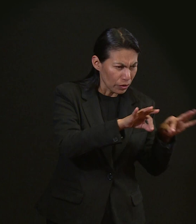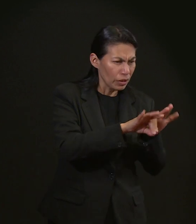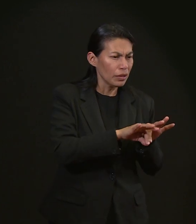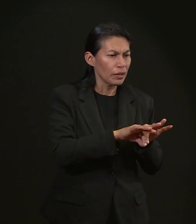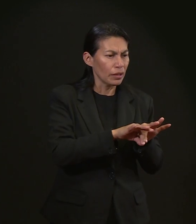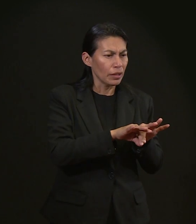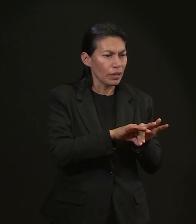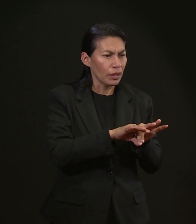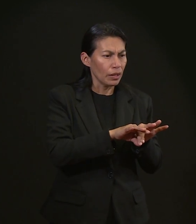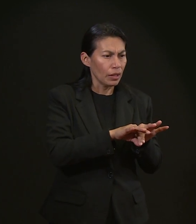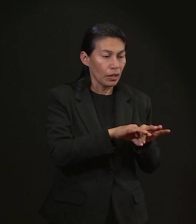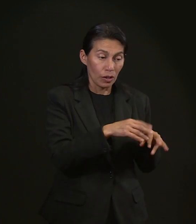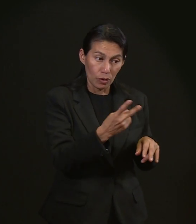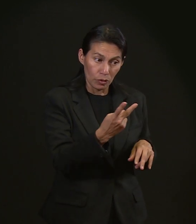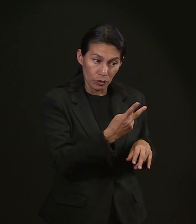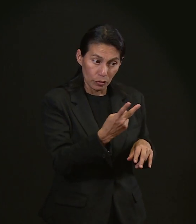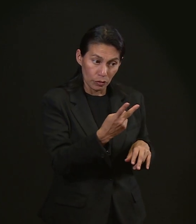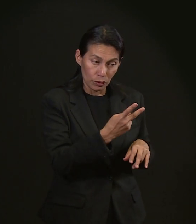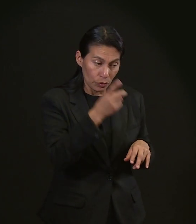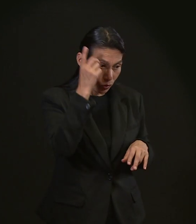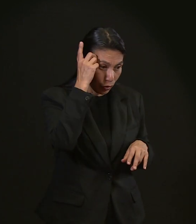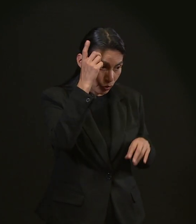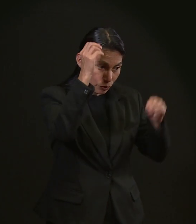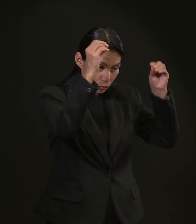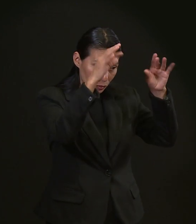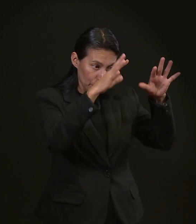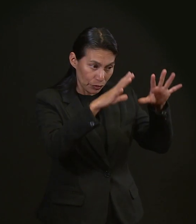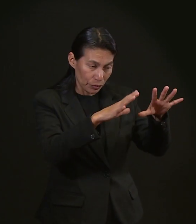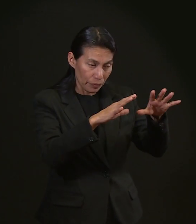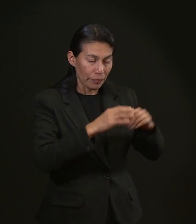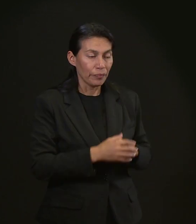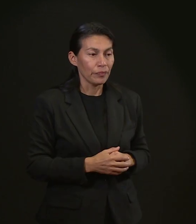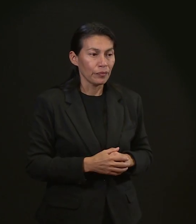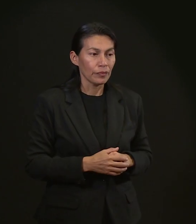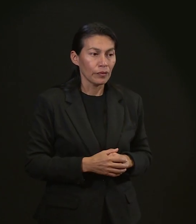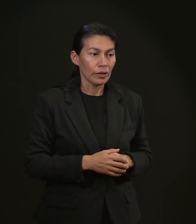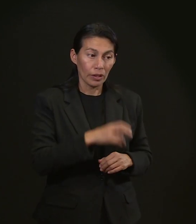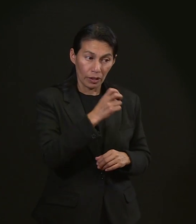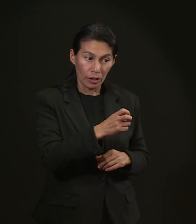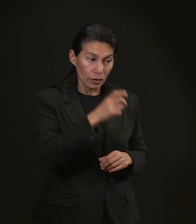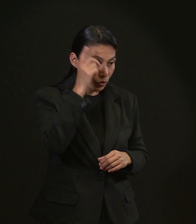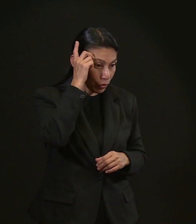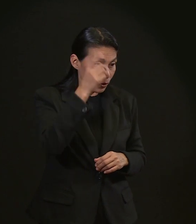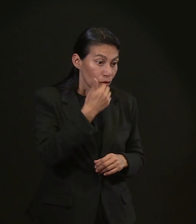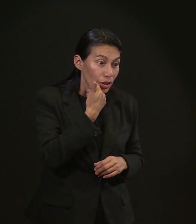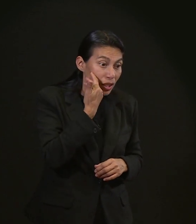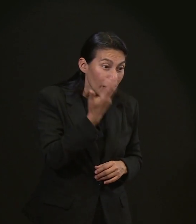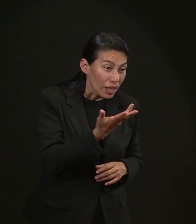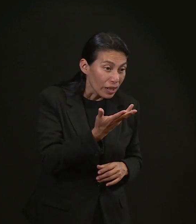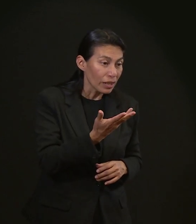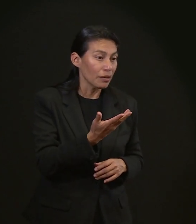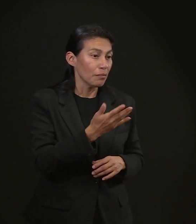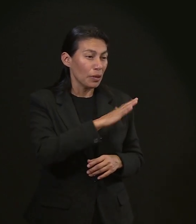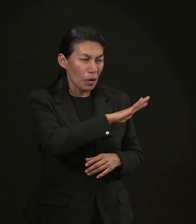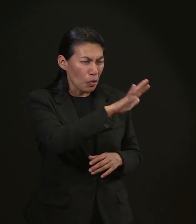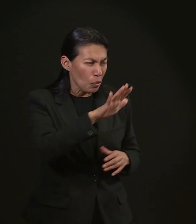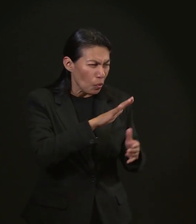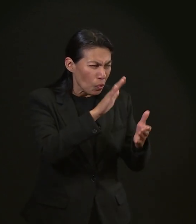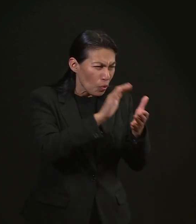se iluminando la vida de ambos ccg ese es la voluntad de dios para todo matrimonio